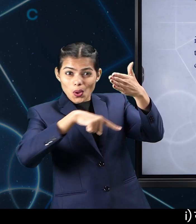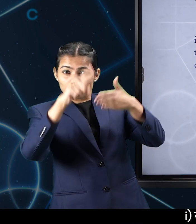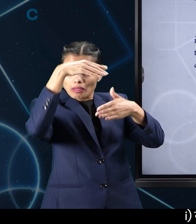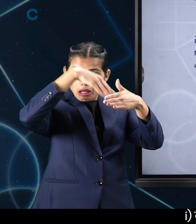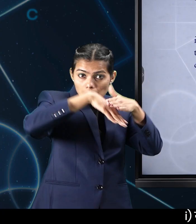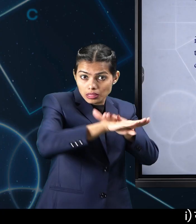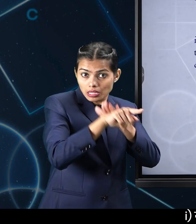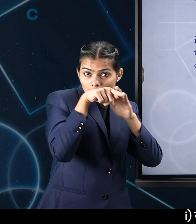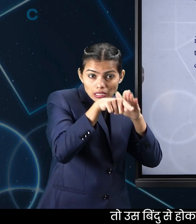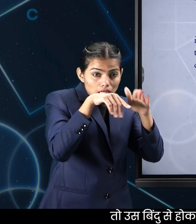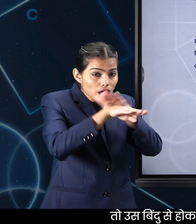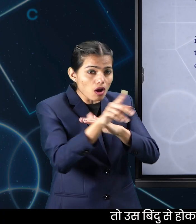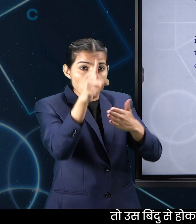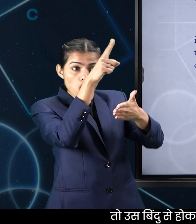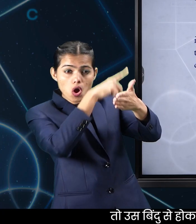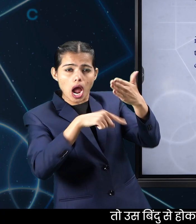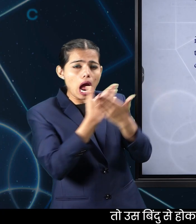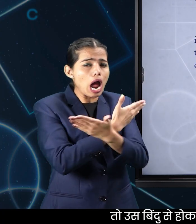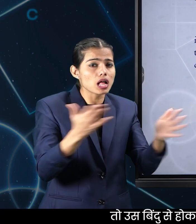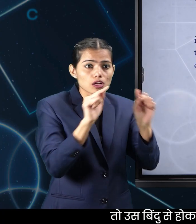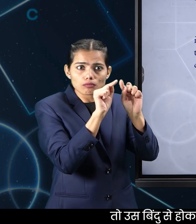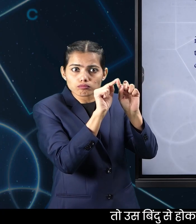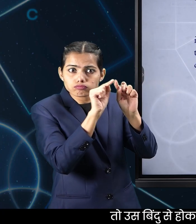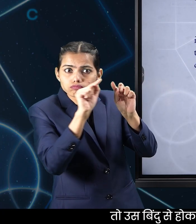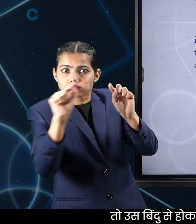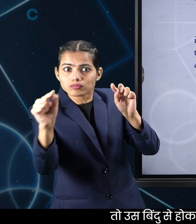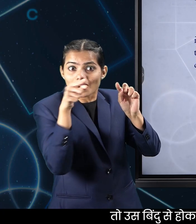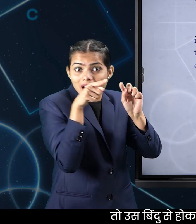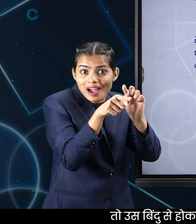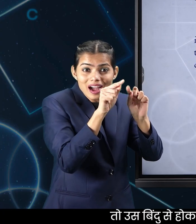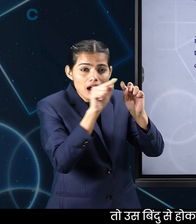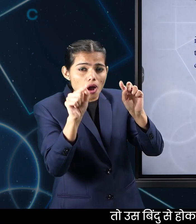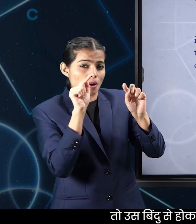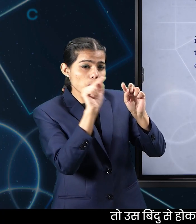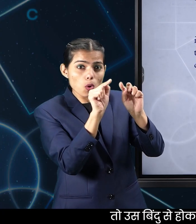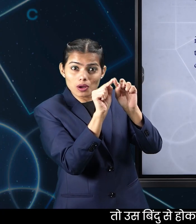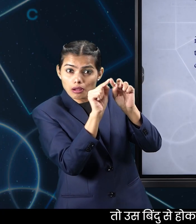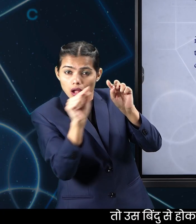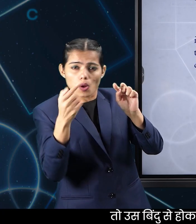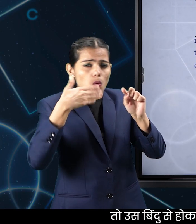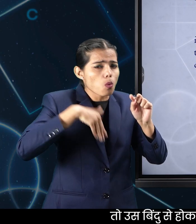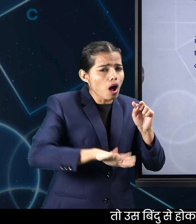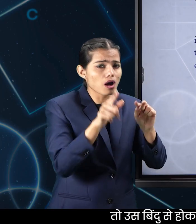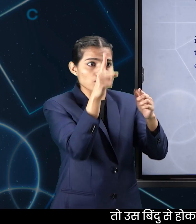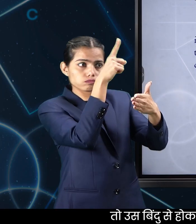आंतरिक क्षेत्र में है तो उस बिंदु से होकर गुजरने वाली कोई भी रेखा एक छेदक रेखा